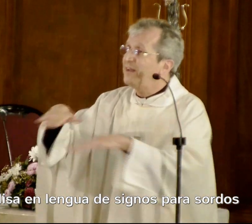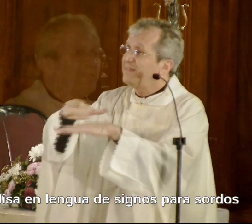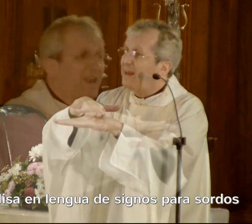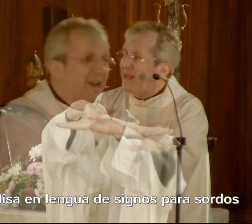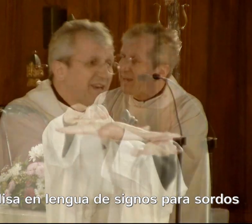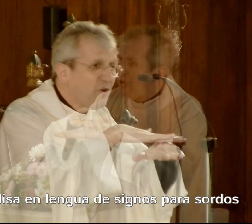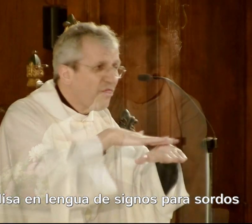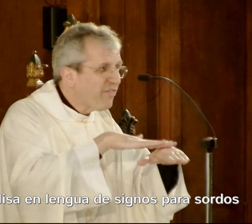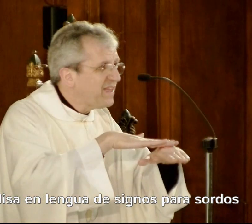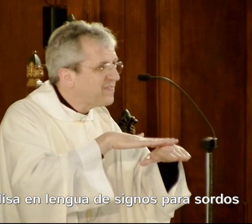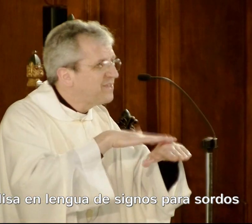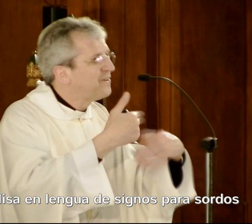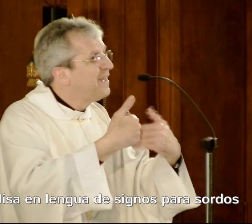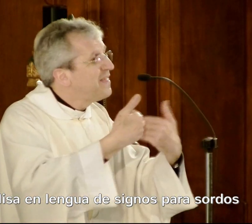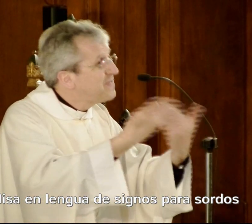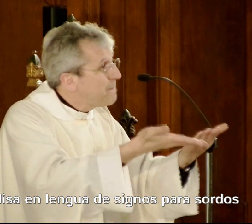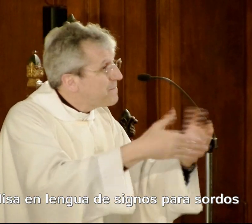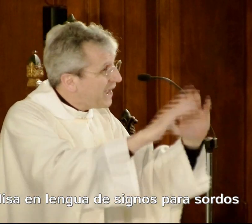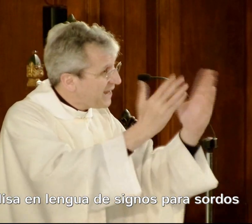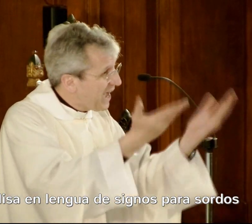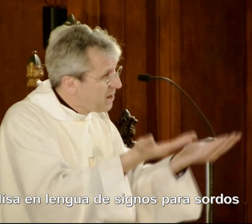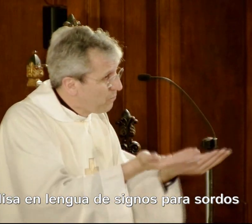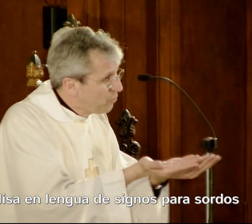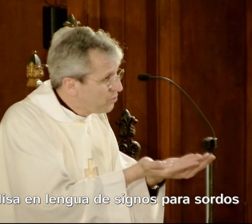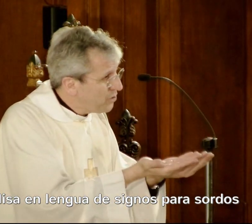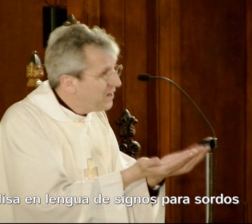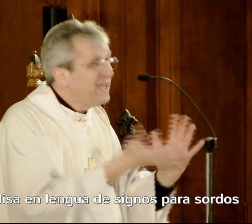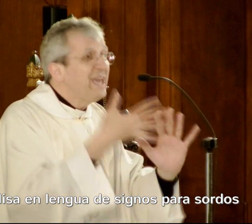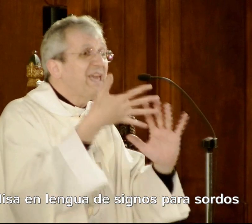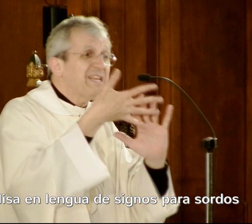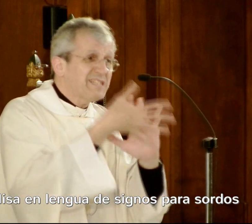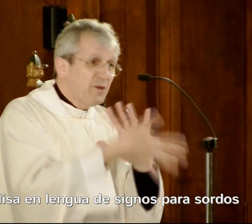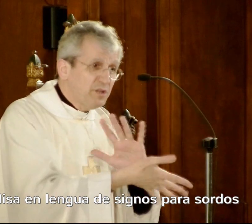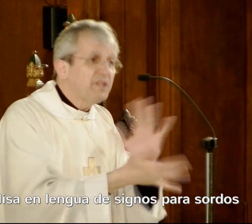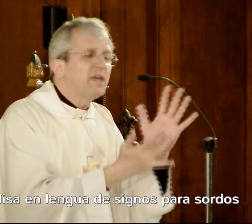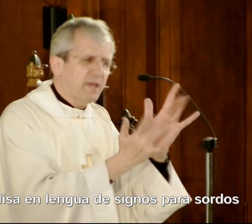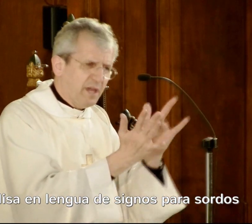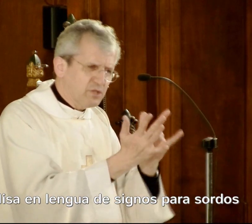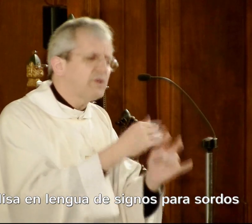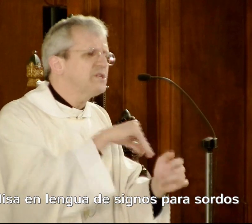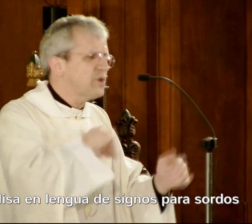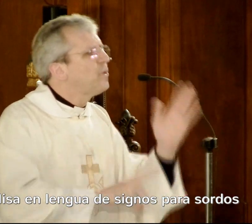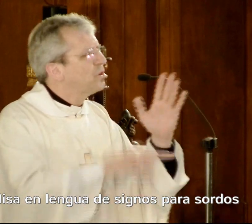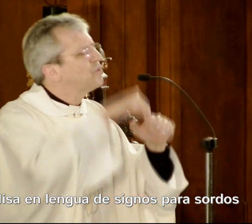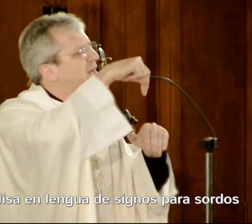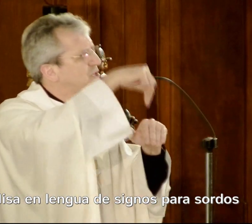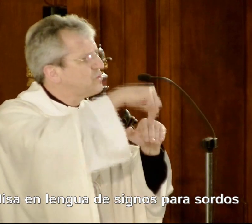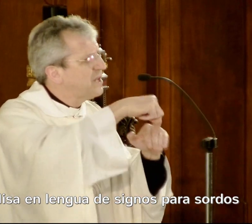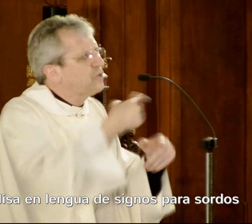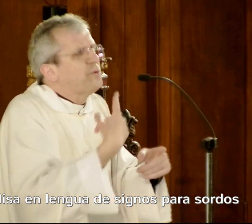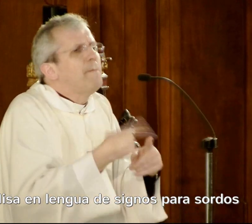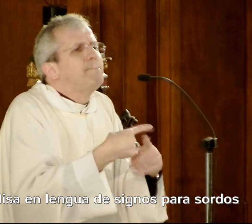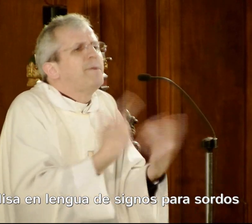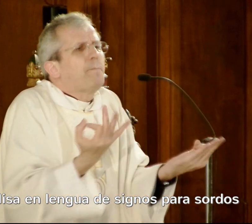de la reconciliación, de enviar al mundo esa noticia de que Jesucristo ha muerto y ha resucitado. ¿Pero por